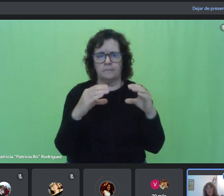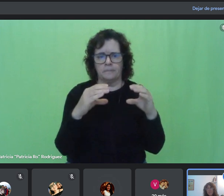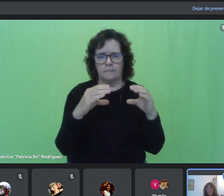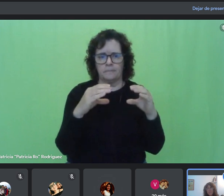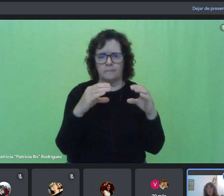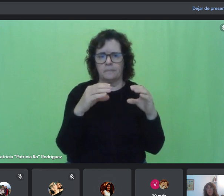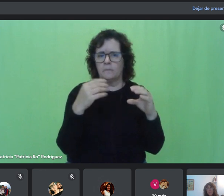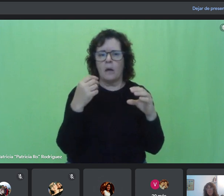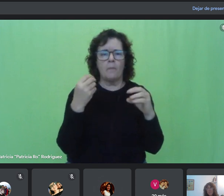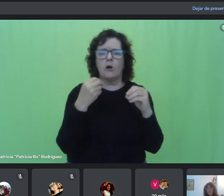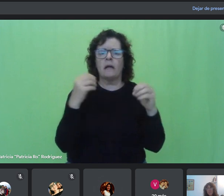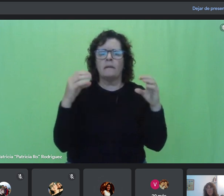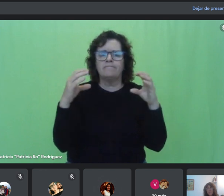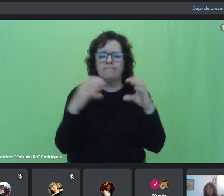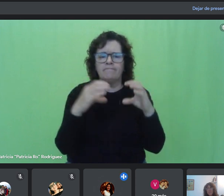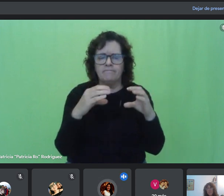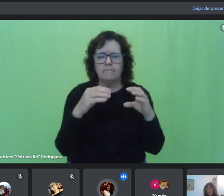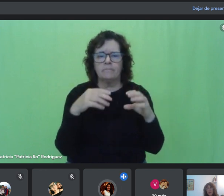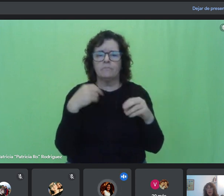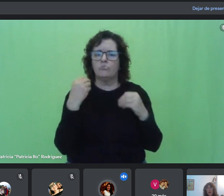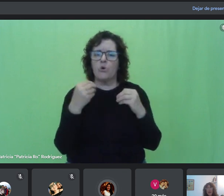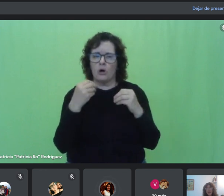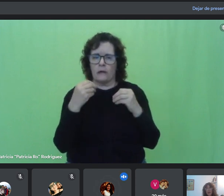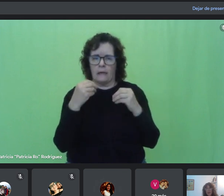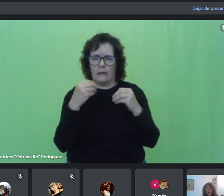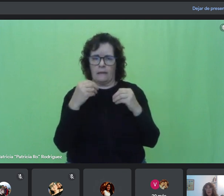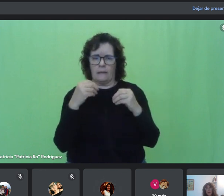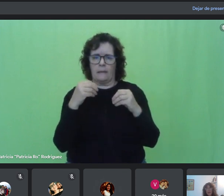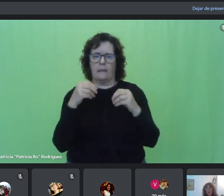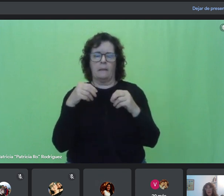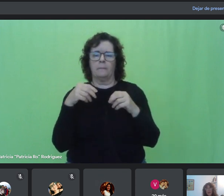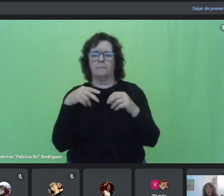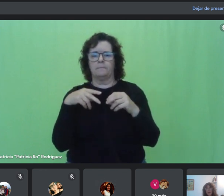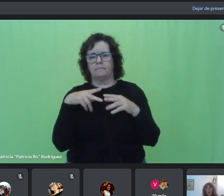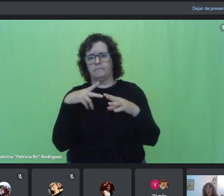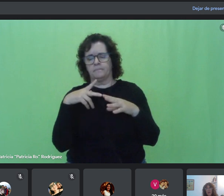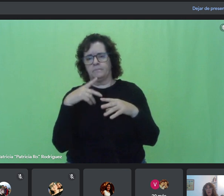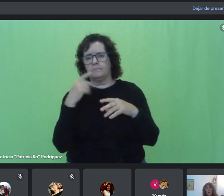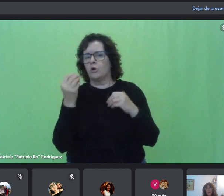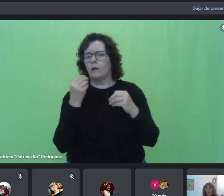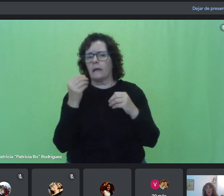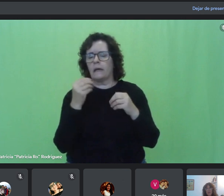Porque está hablando del mandato de la UNESCO. Porque está sustantivo con el...